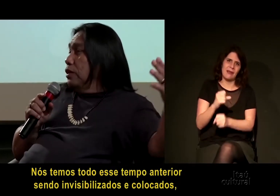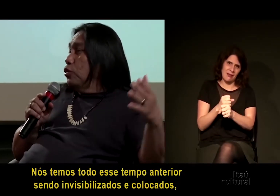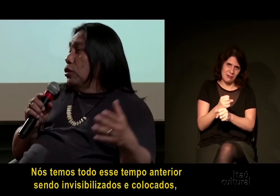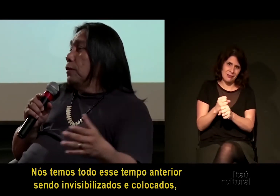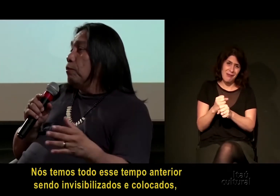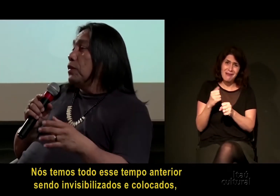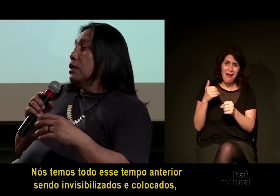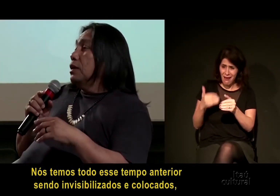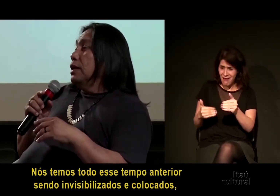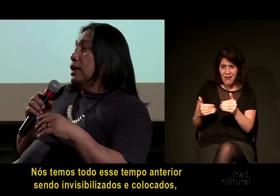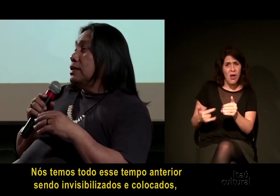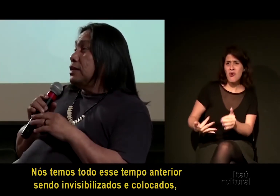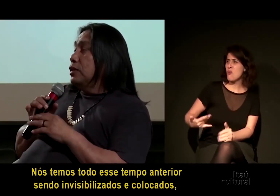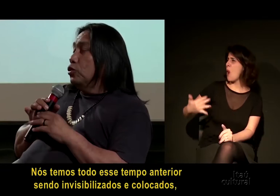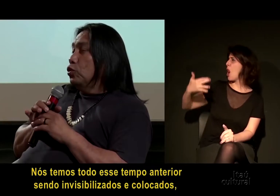anterior sendo